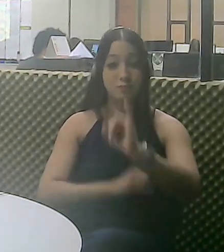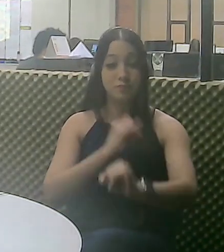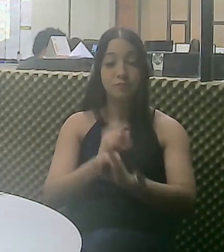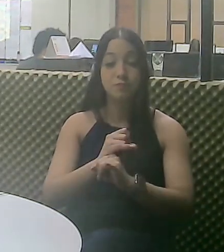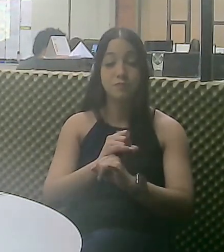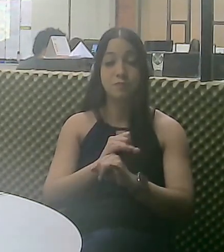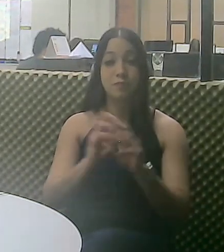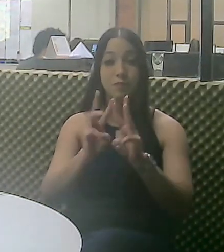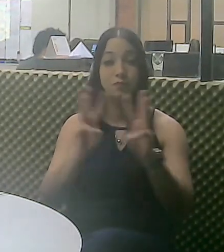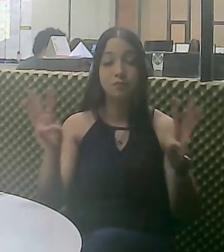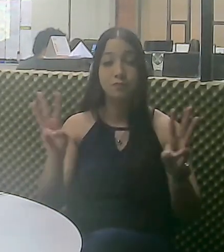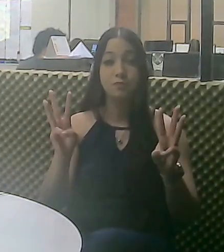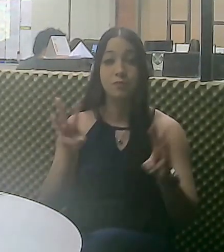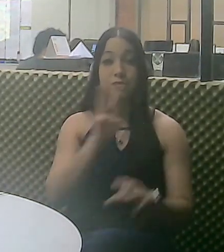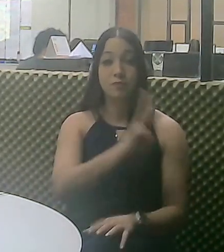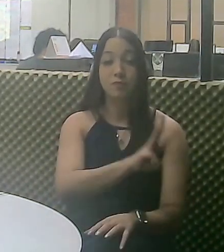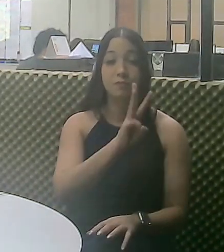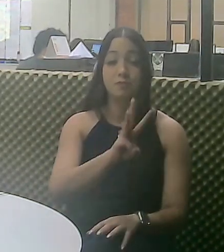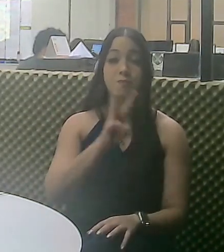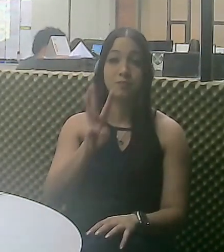pelo endereço eletrônico